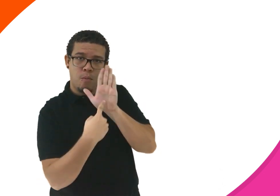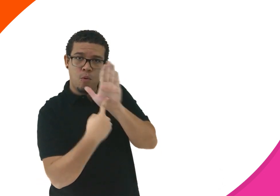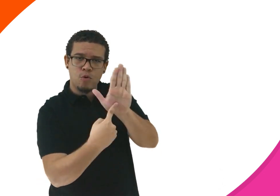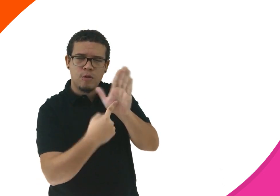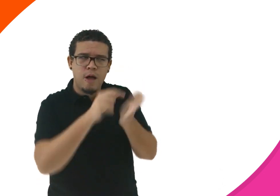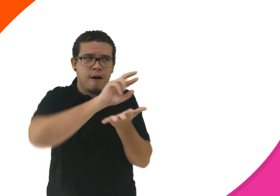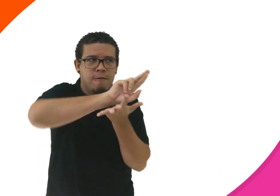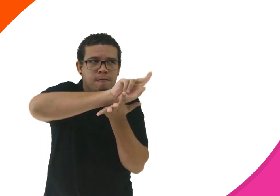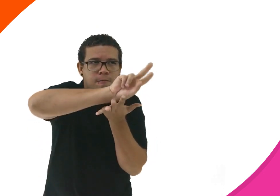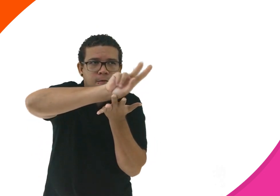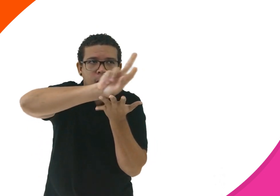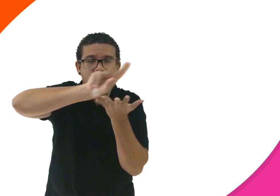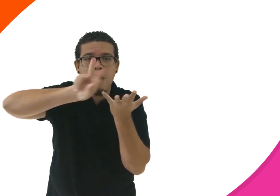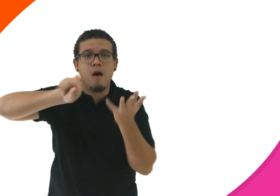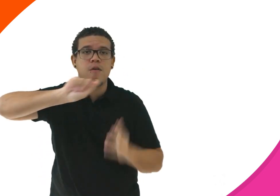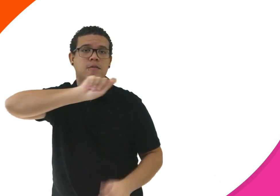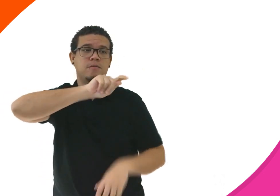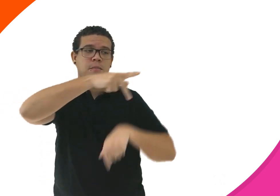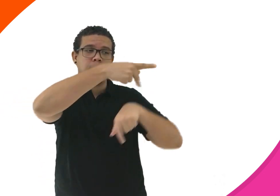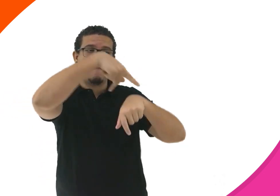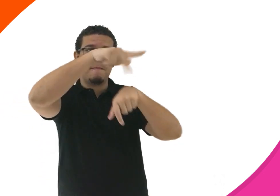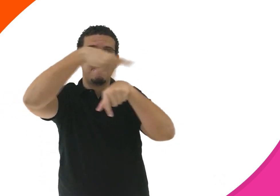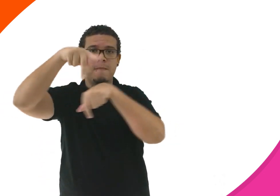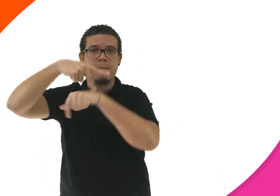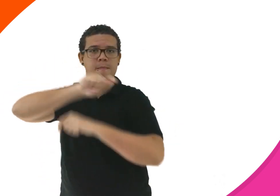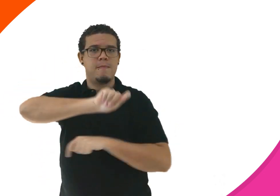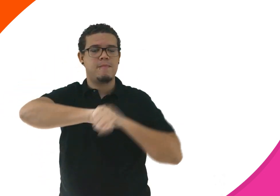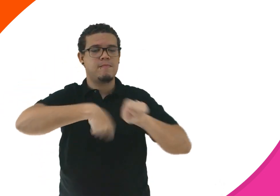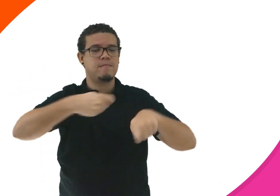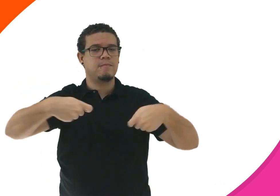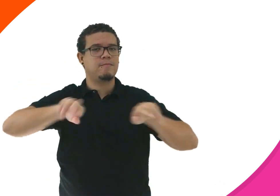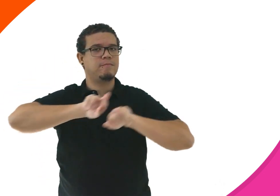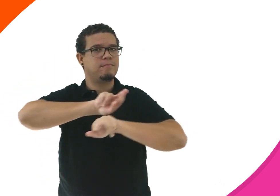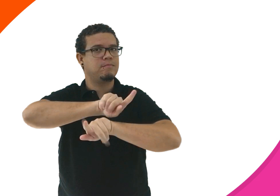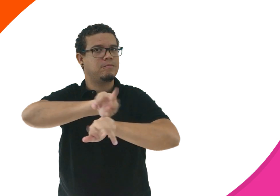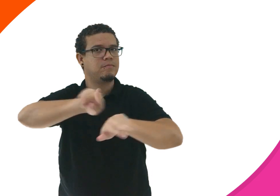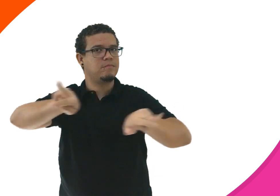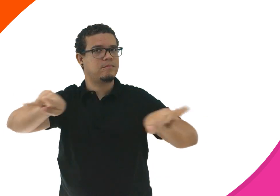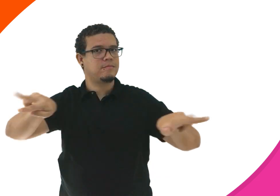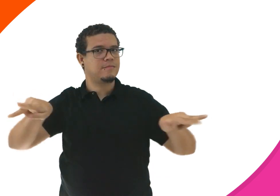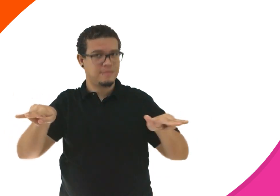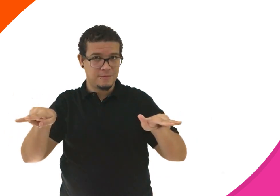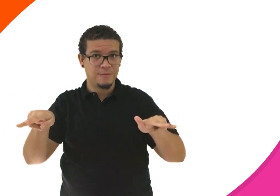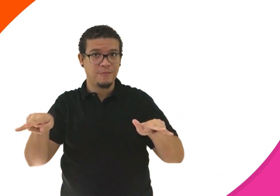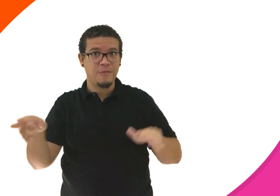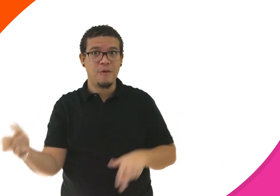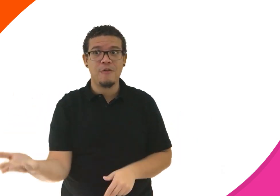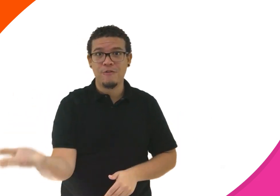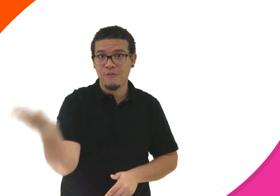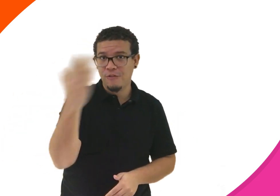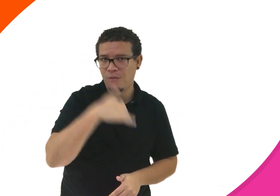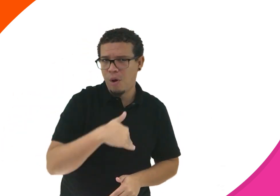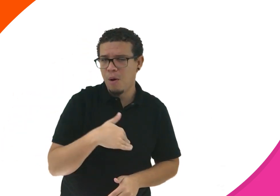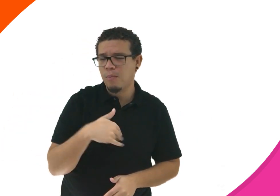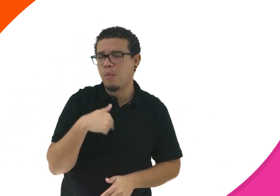Mas vou te dar um exemplo. Vou apresentar variações de uma mesma palavra